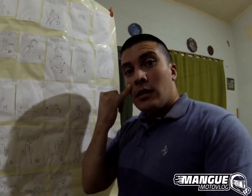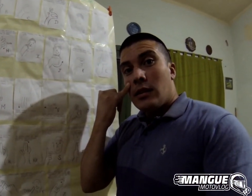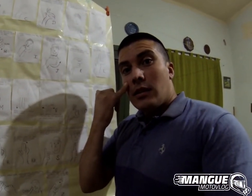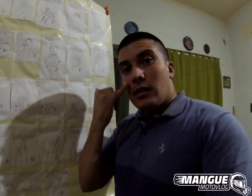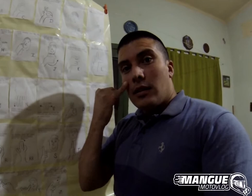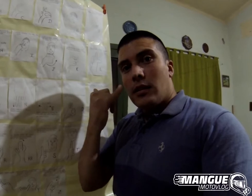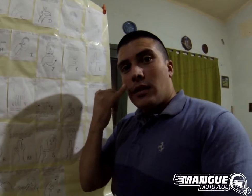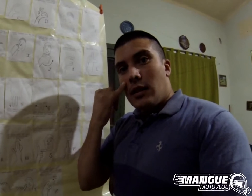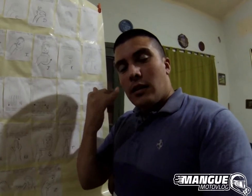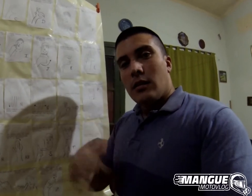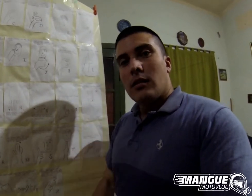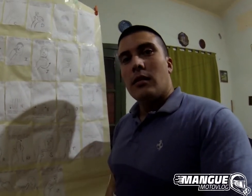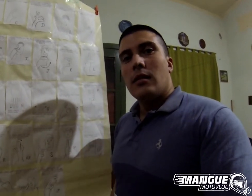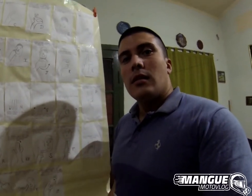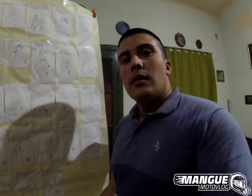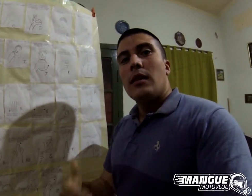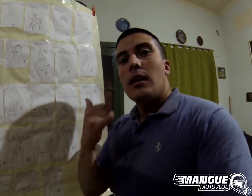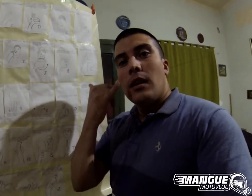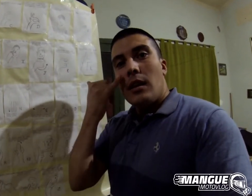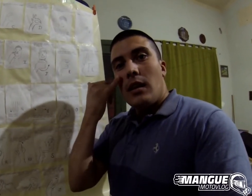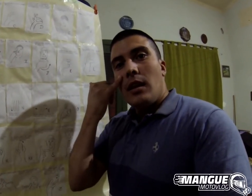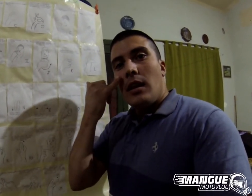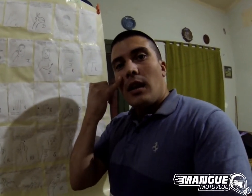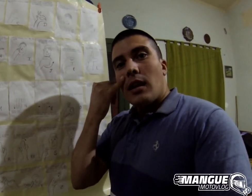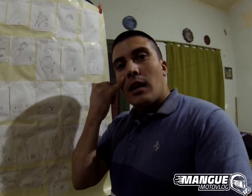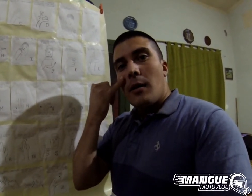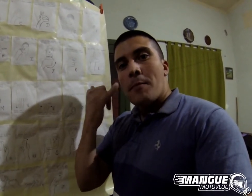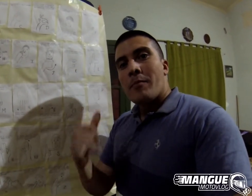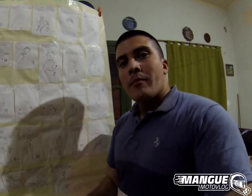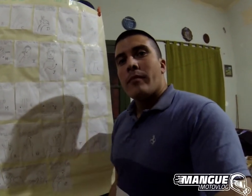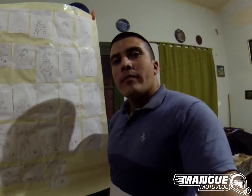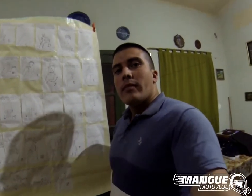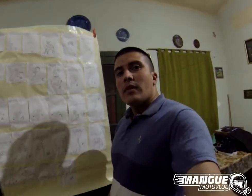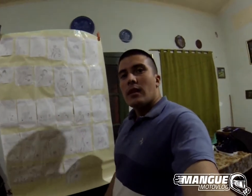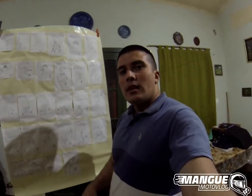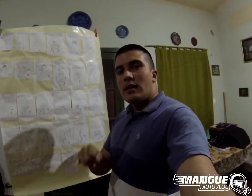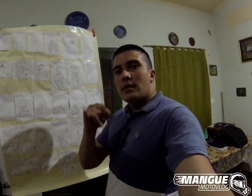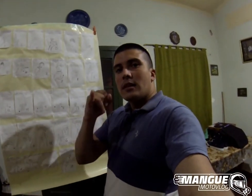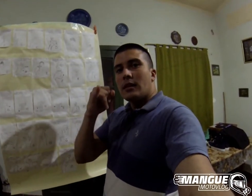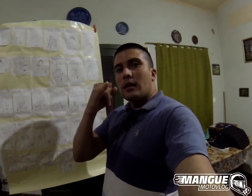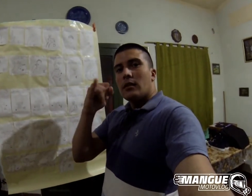Y, Y, Z.